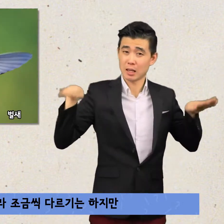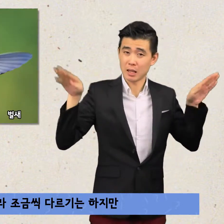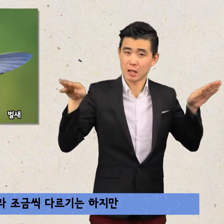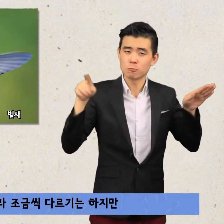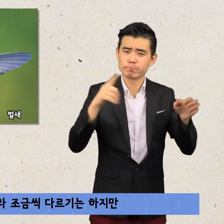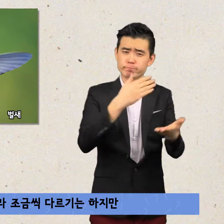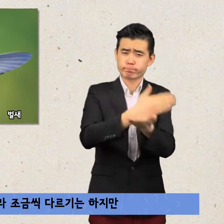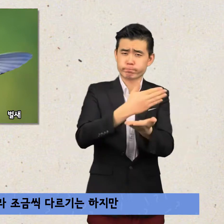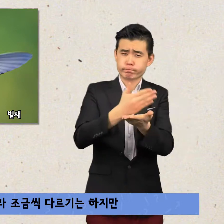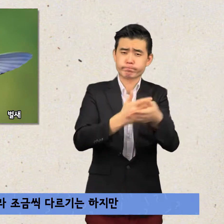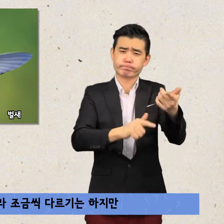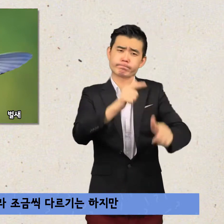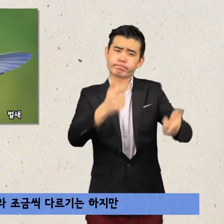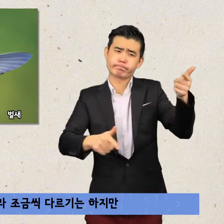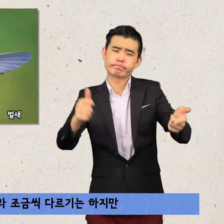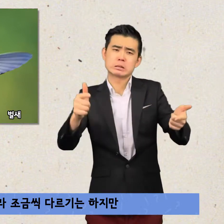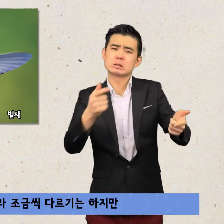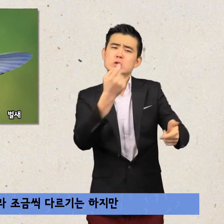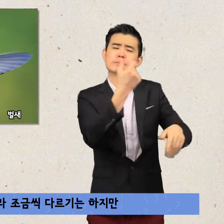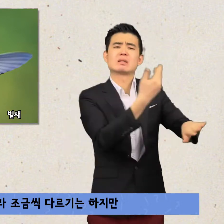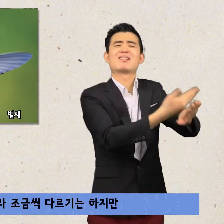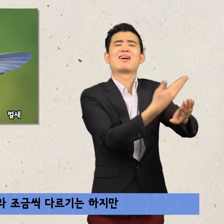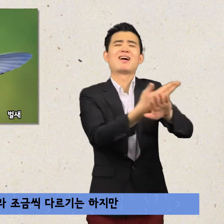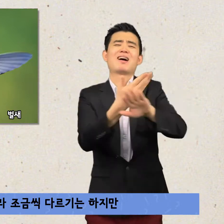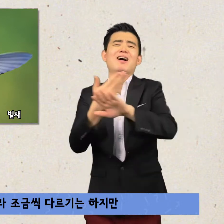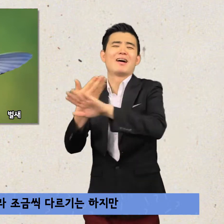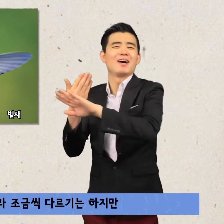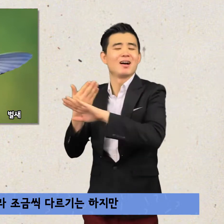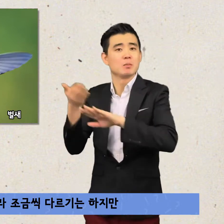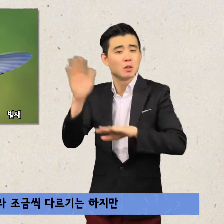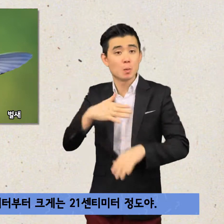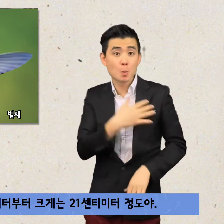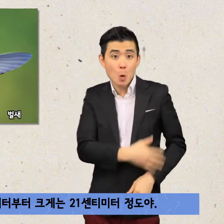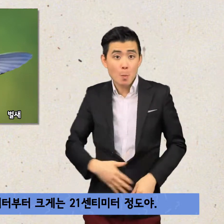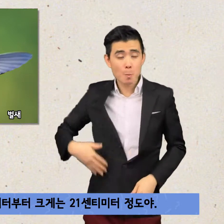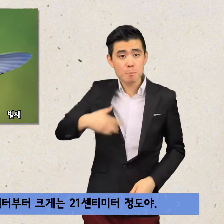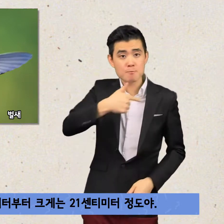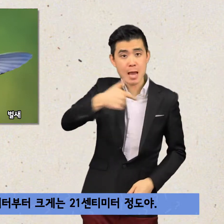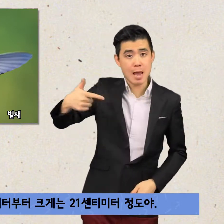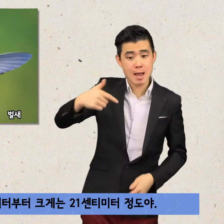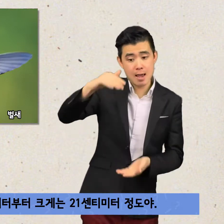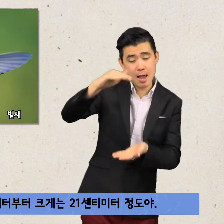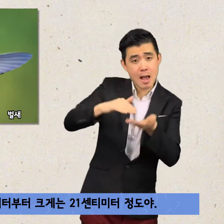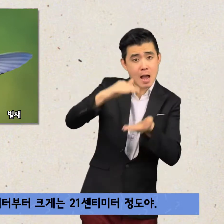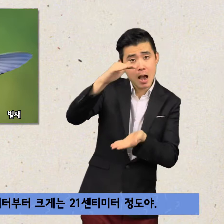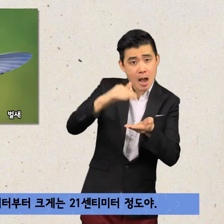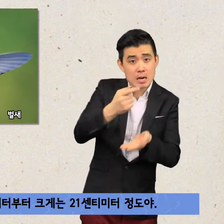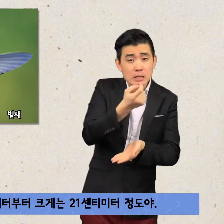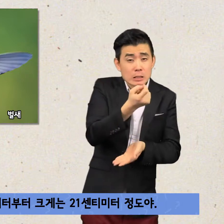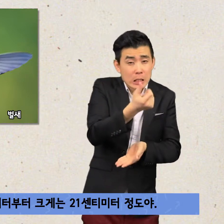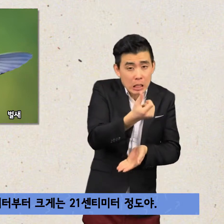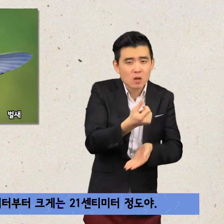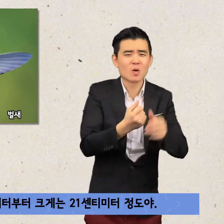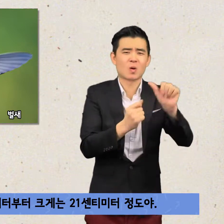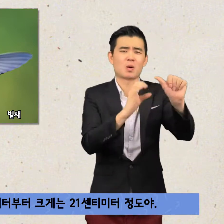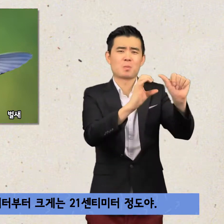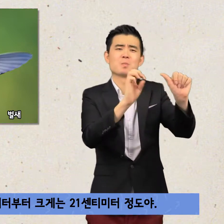벌새는 종에 따라 조금씩 다르기는 하지만 몸 길이가